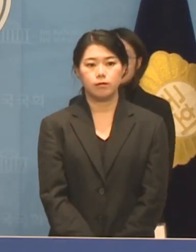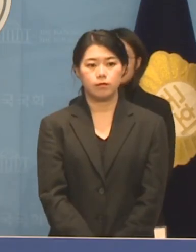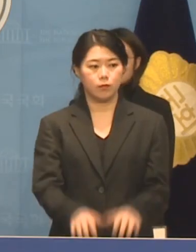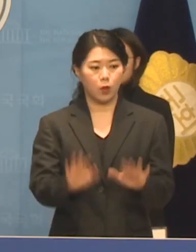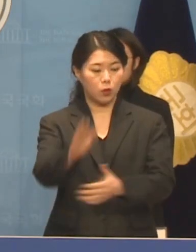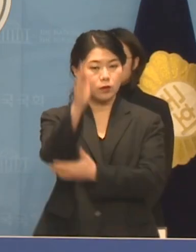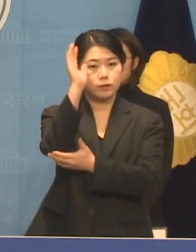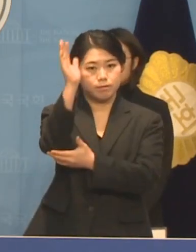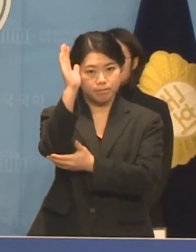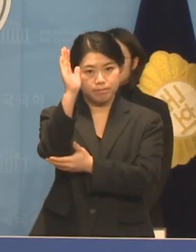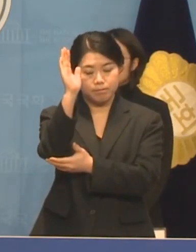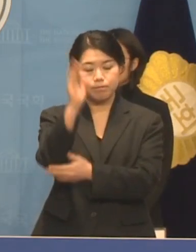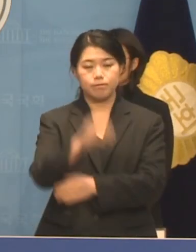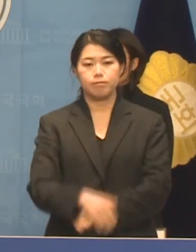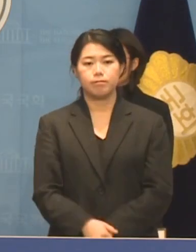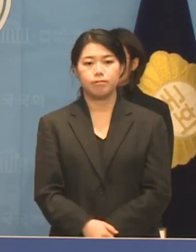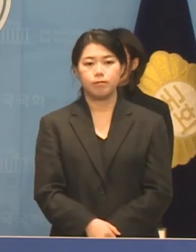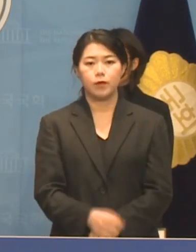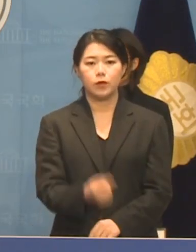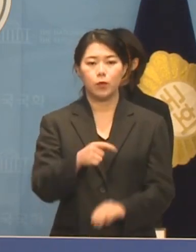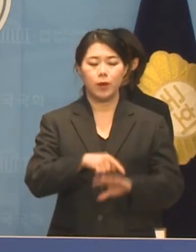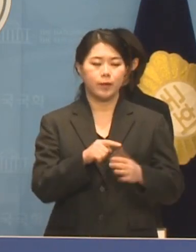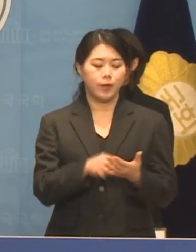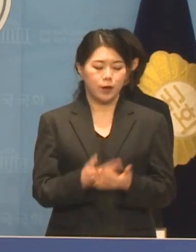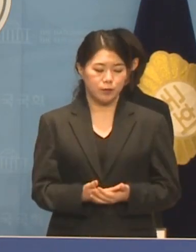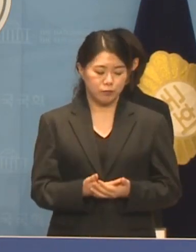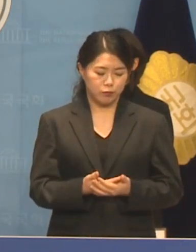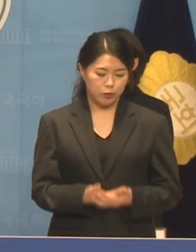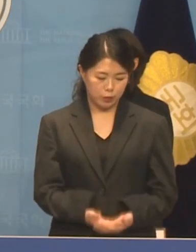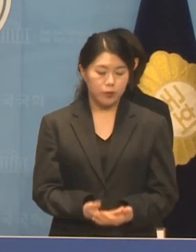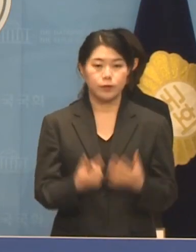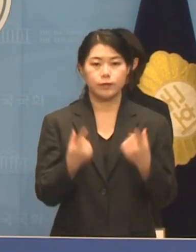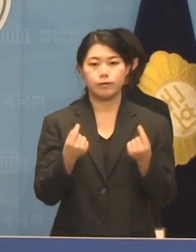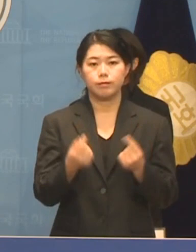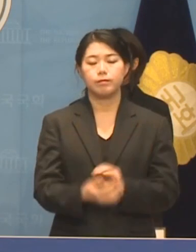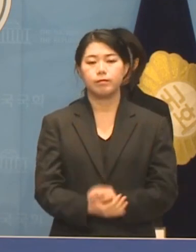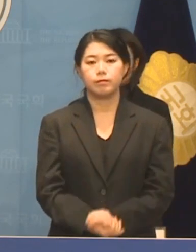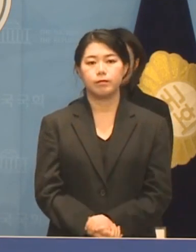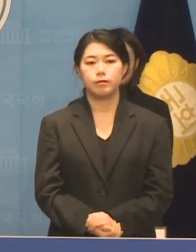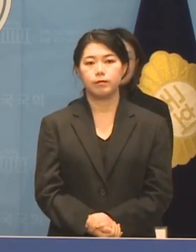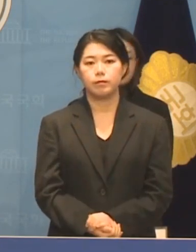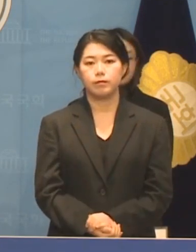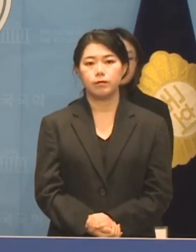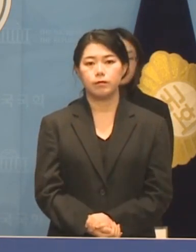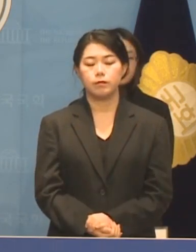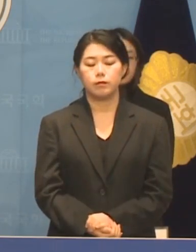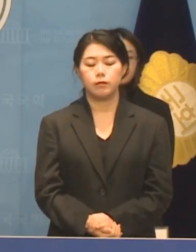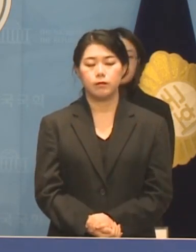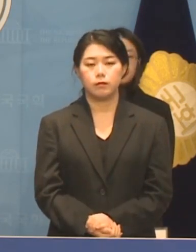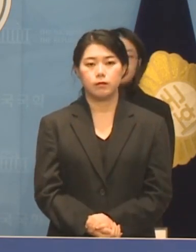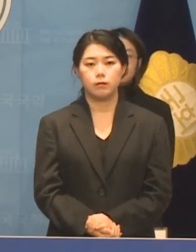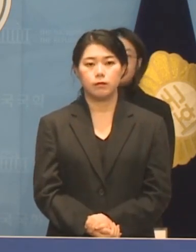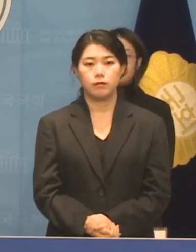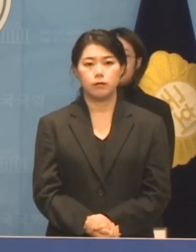오늘 기자회견은 좀 무거운 마음으로 진행하게 됩니다. 우리